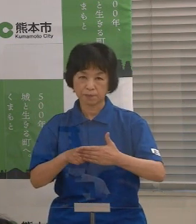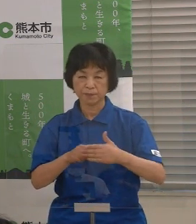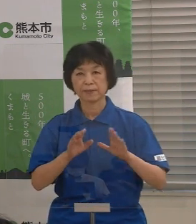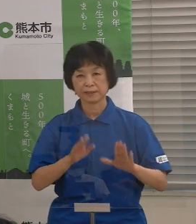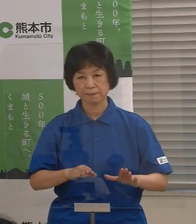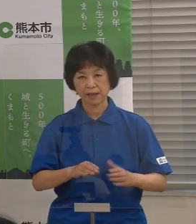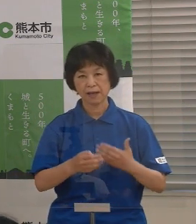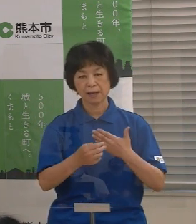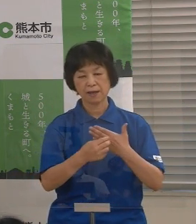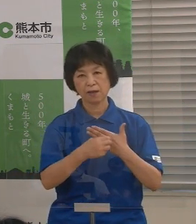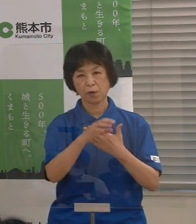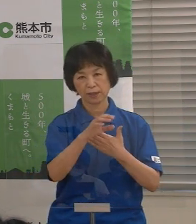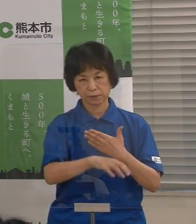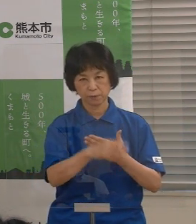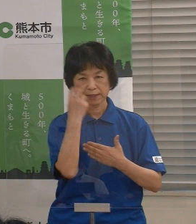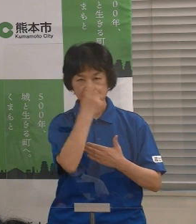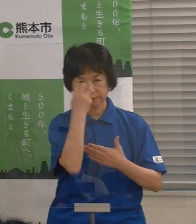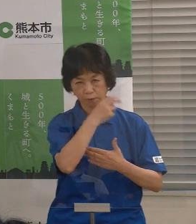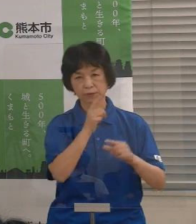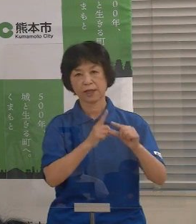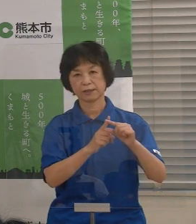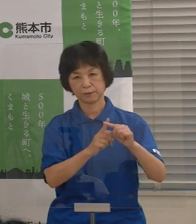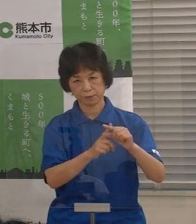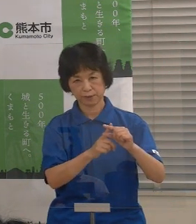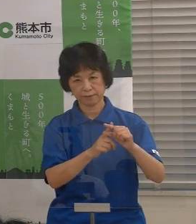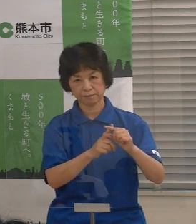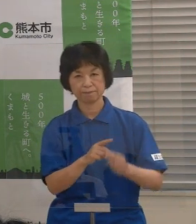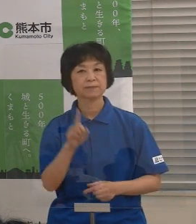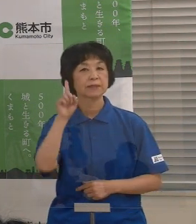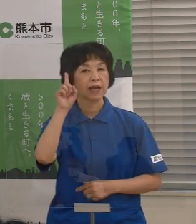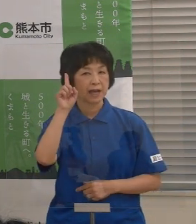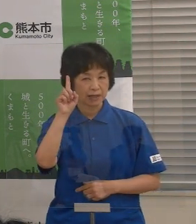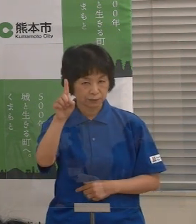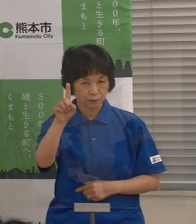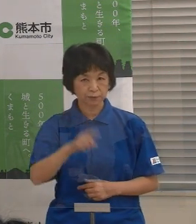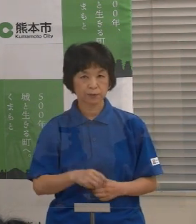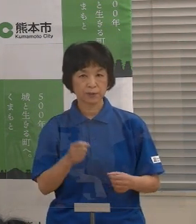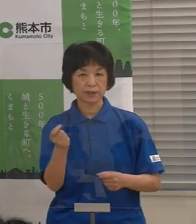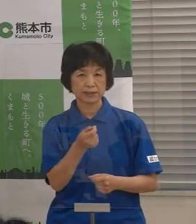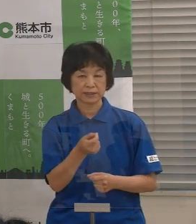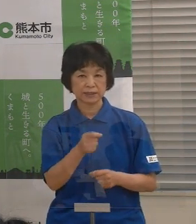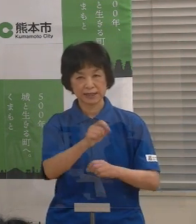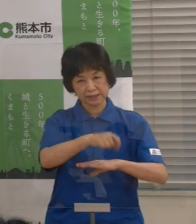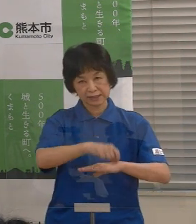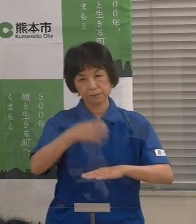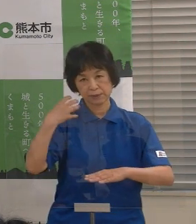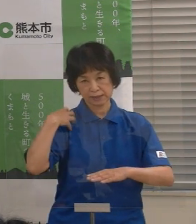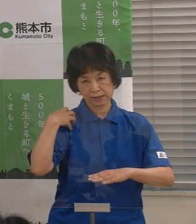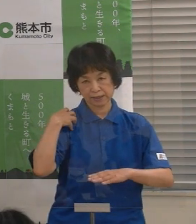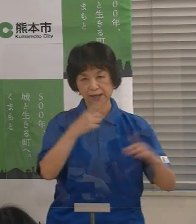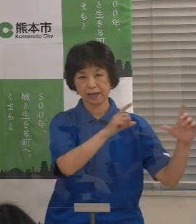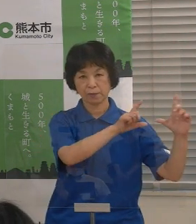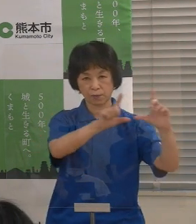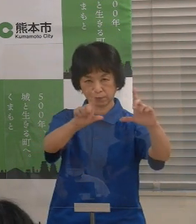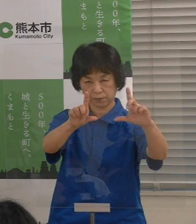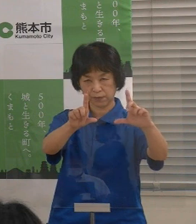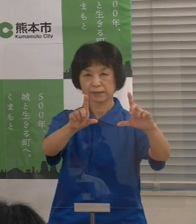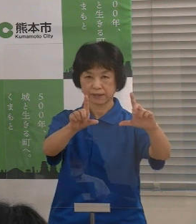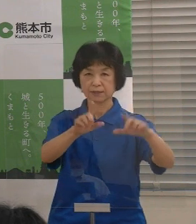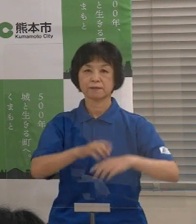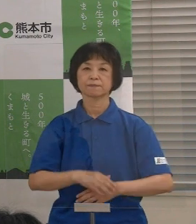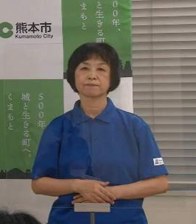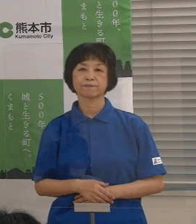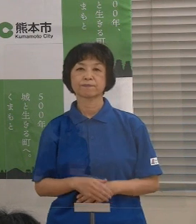査を行っておりまして、明日事務方の方からお知らせをいたします。まあ、つまり今日